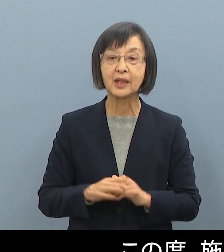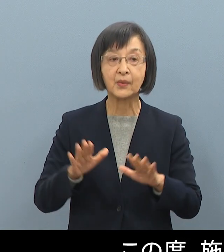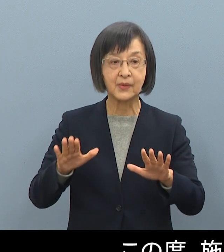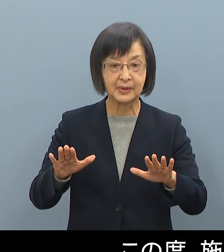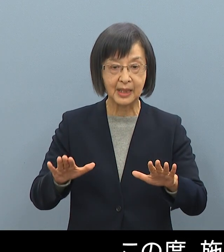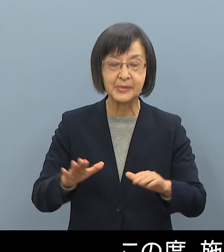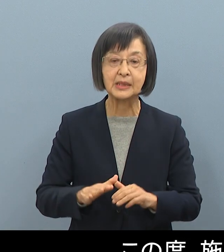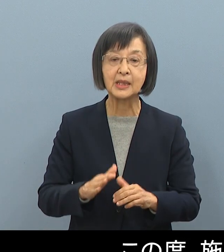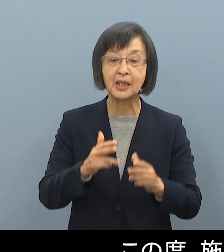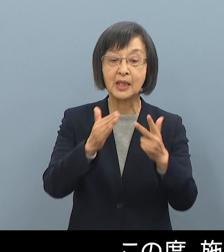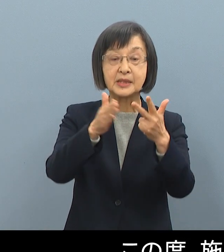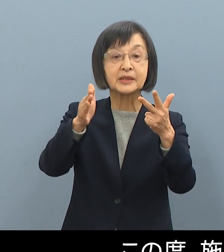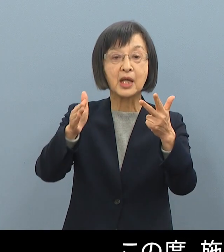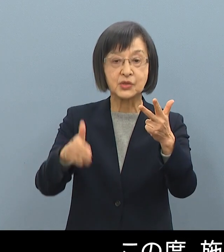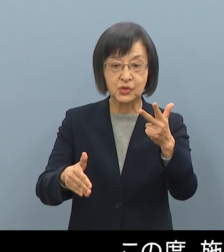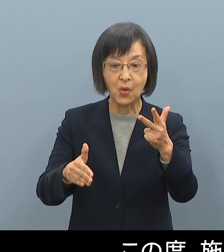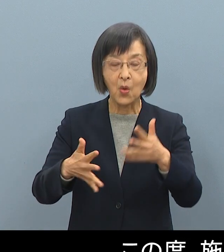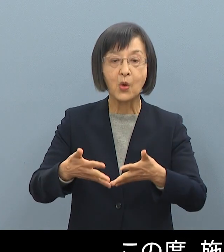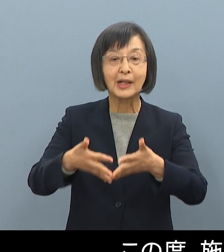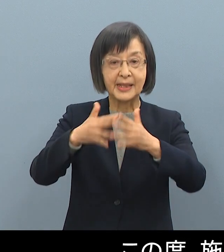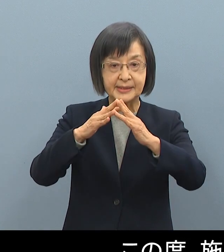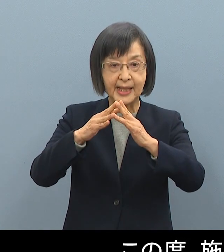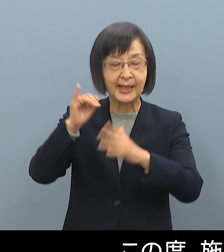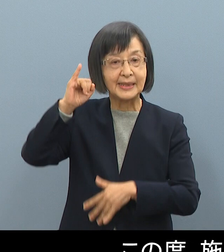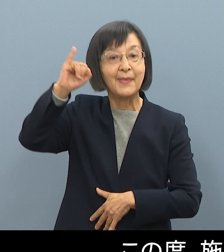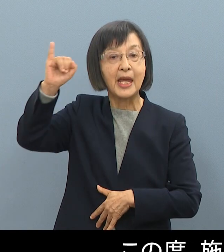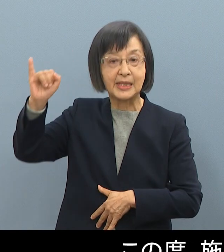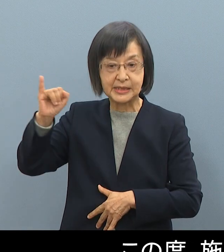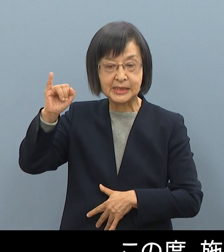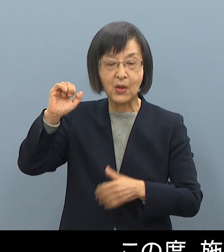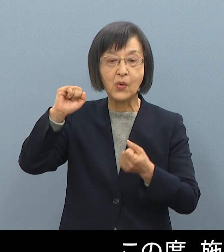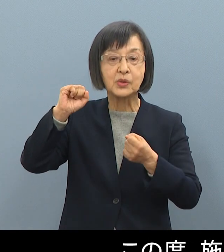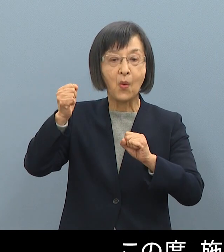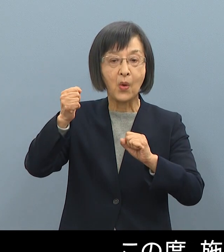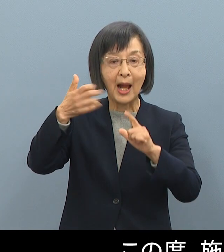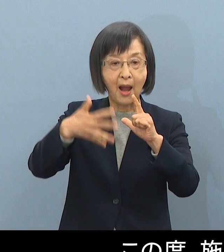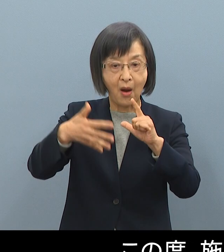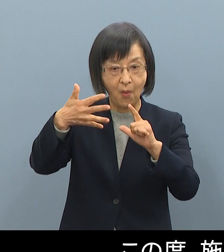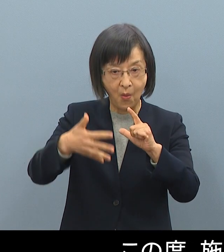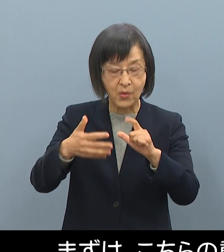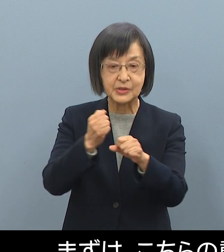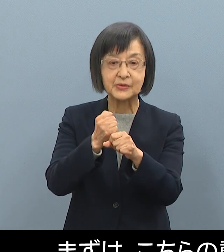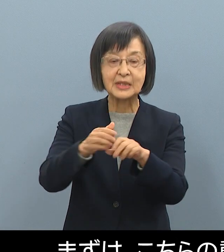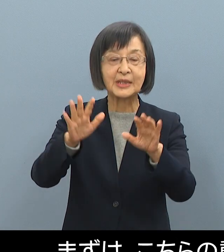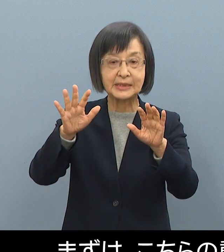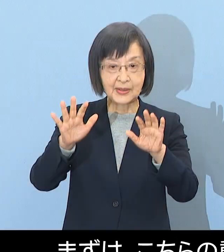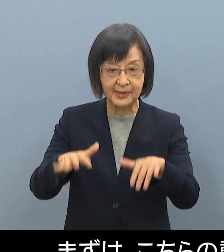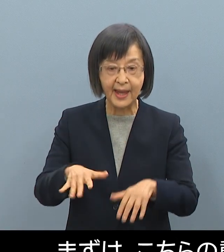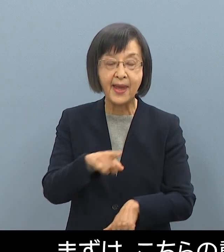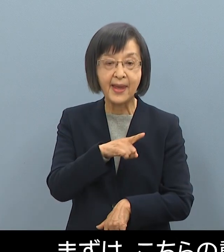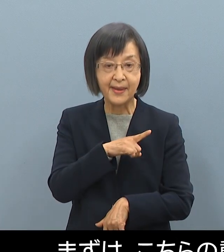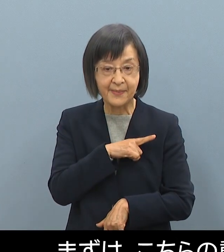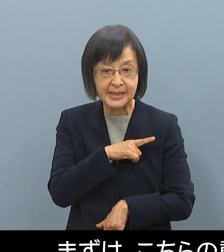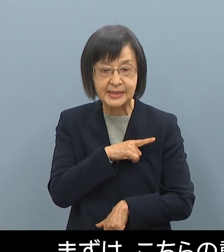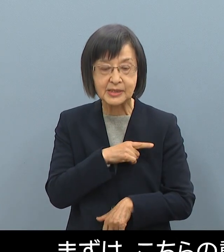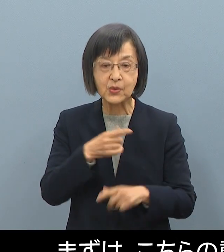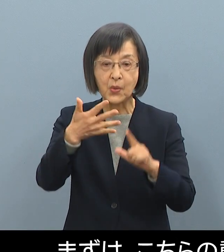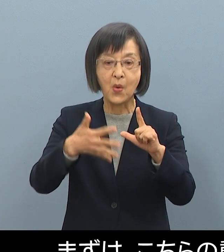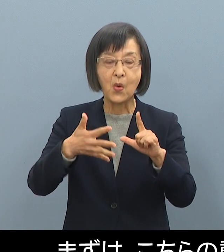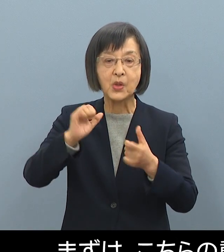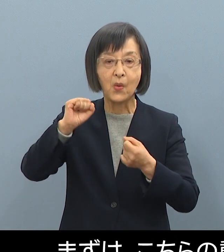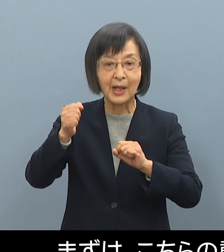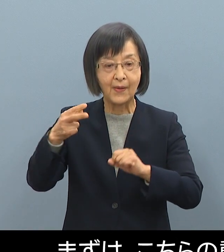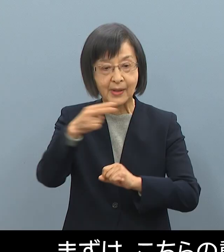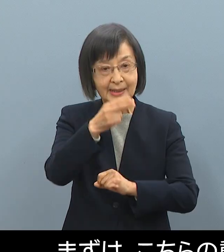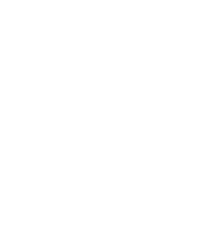この度、施設の完成イメージの動画を新たに作成をいたしましたので、まずはこちらの動画をご覧いただきたい